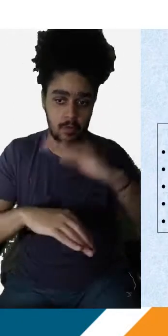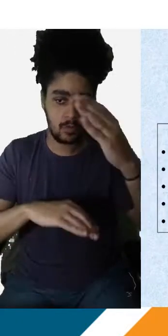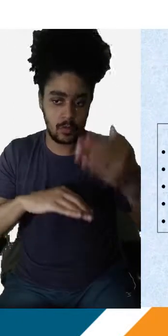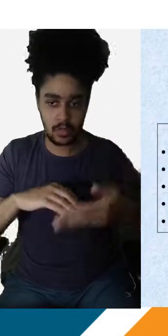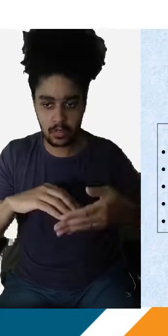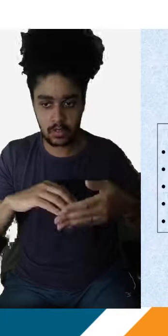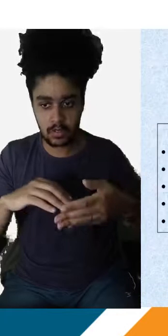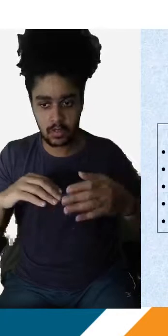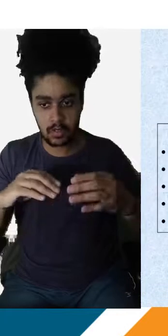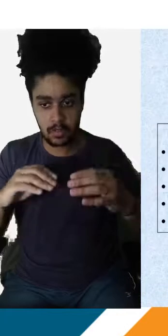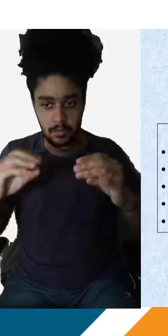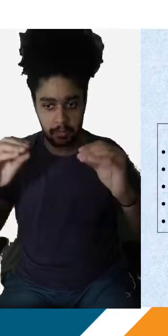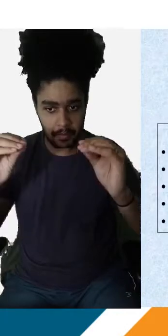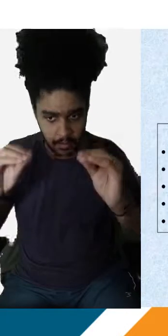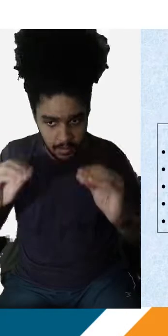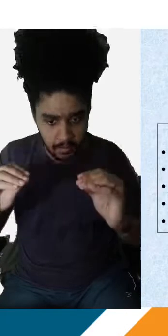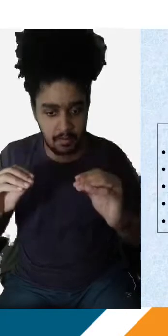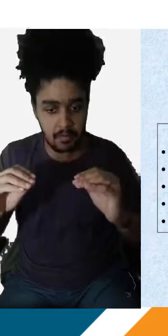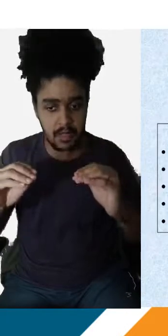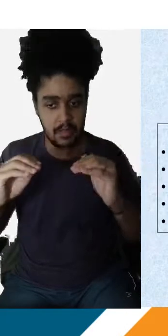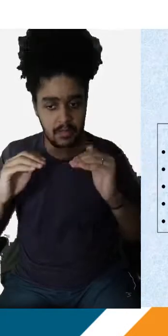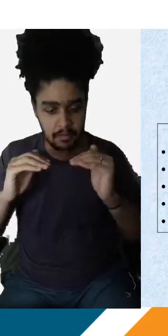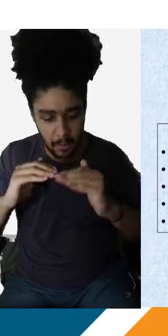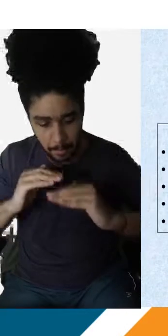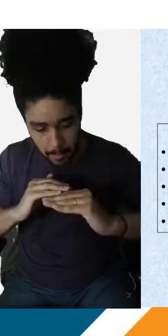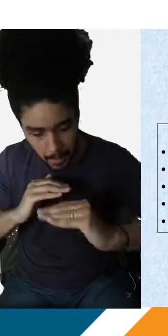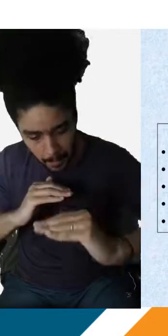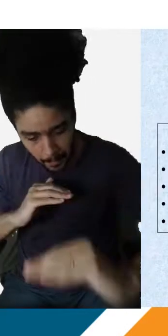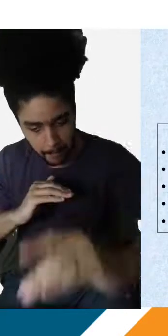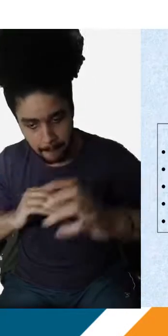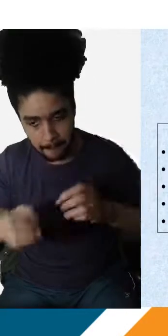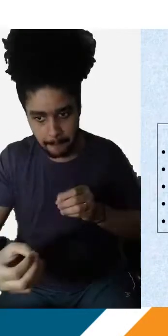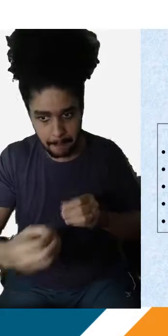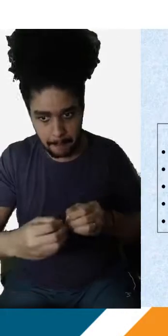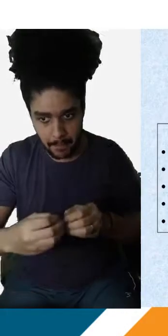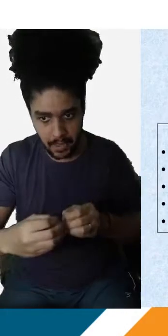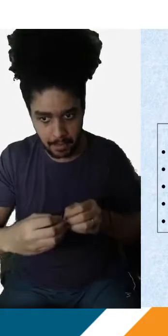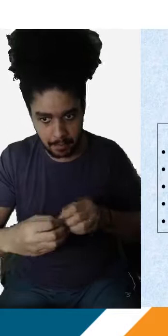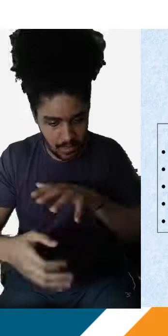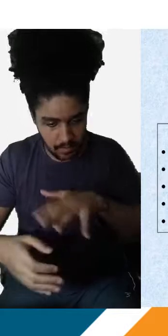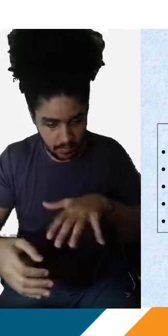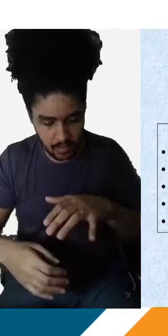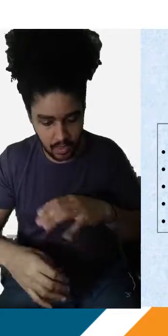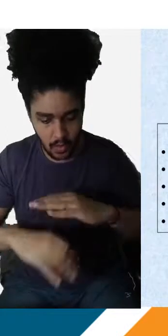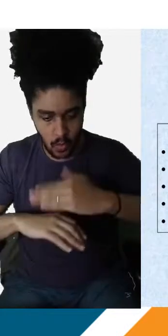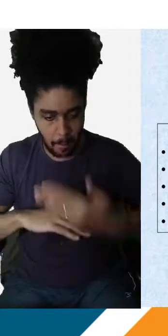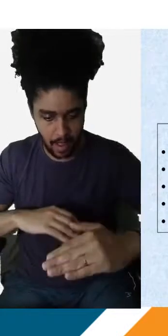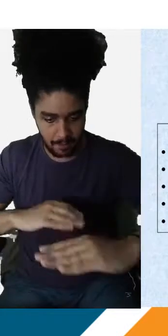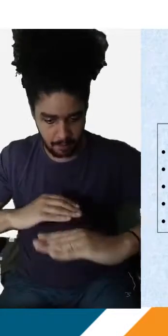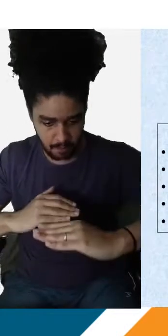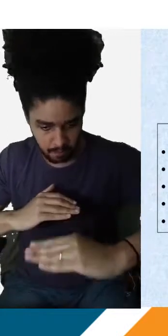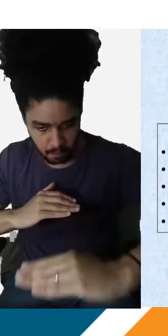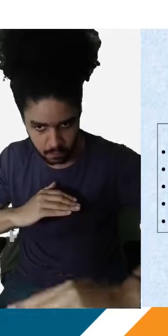são formas de relevos aplanadas, muito próximas ao nível do mar.